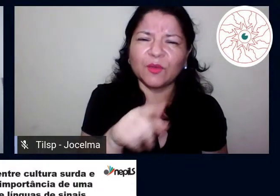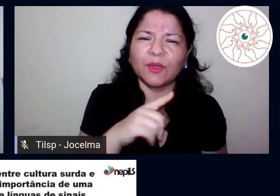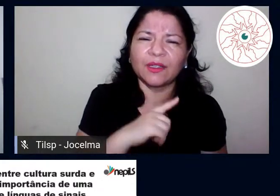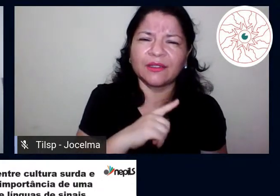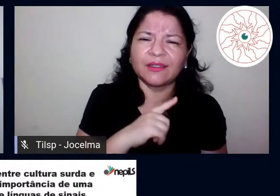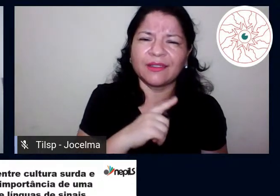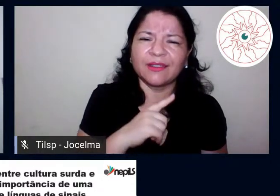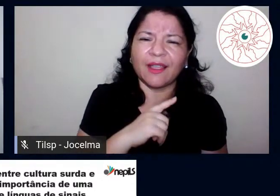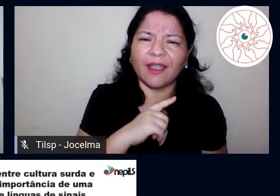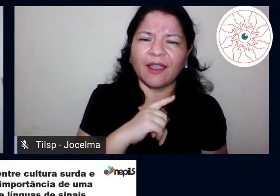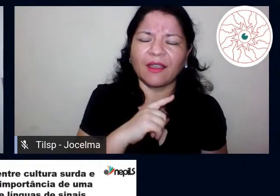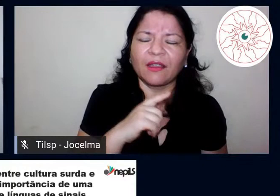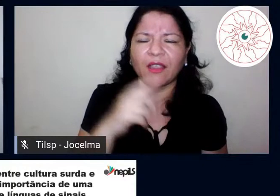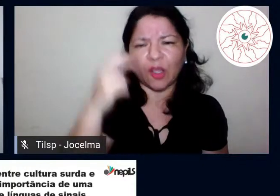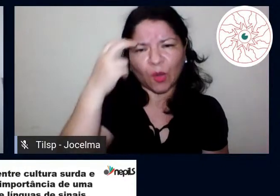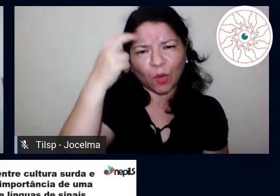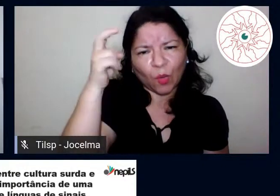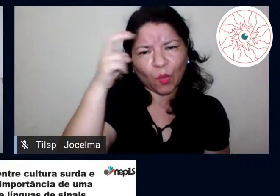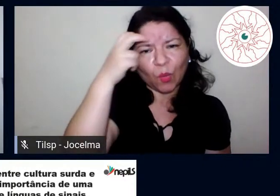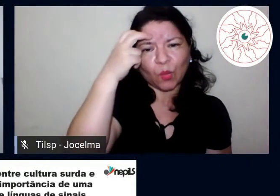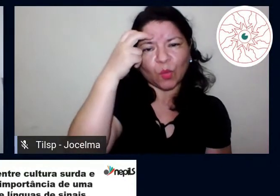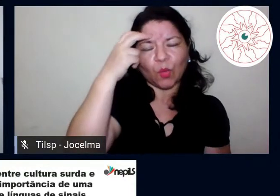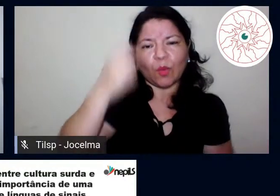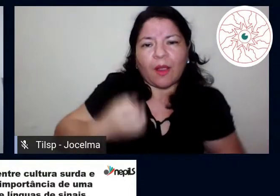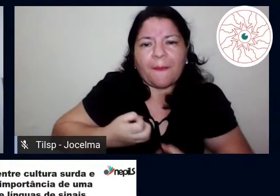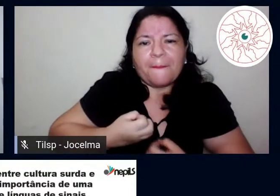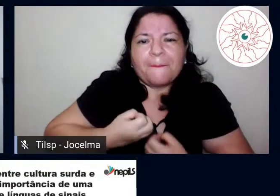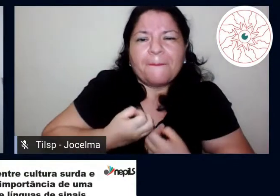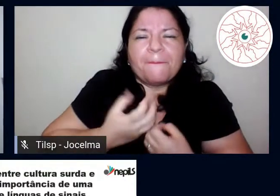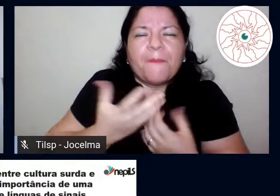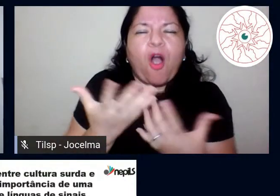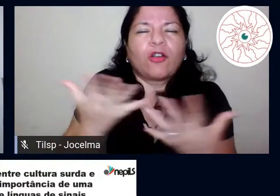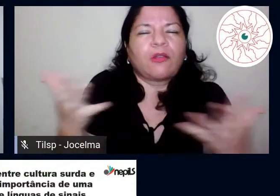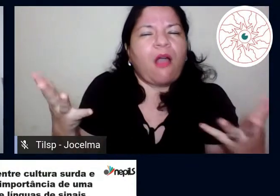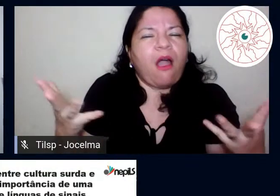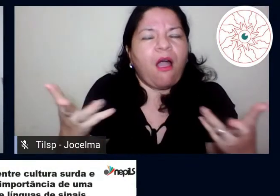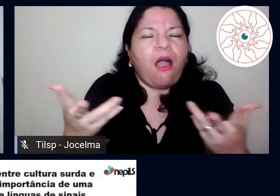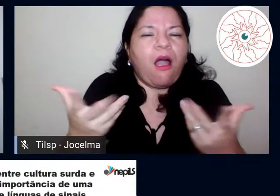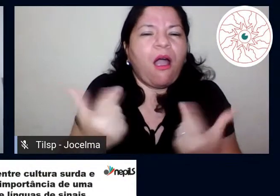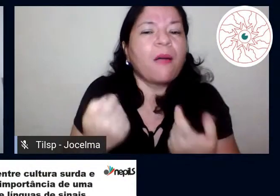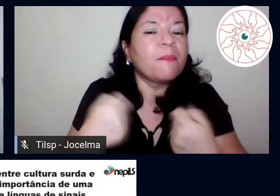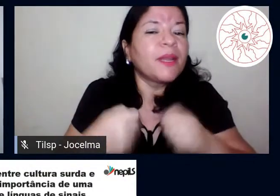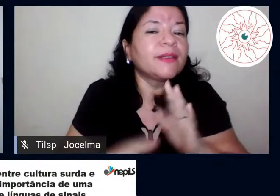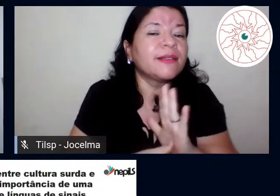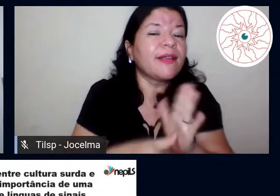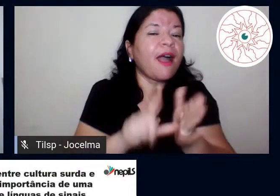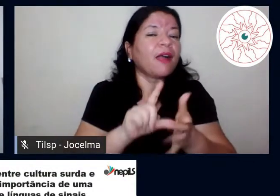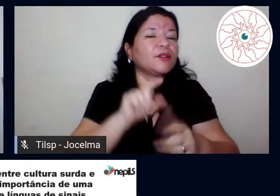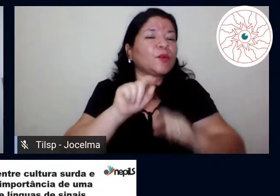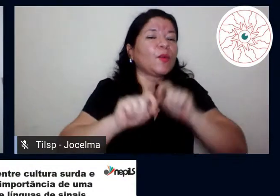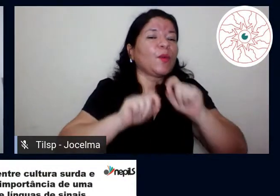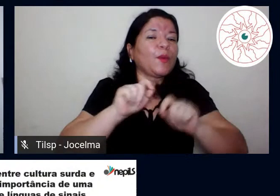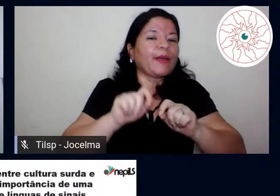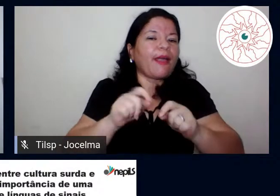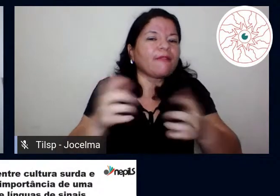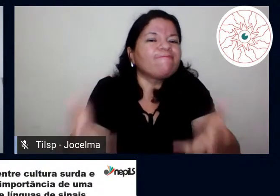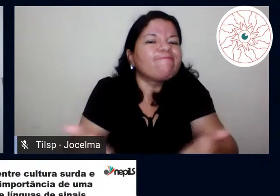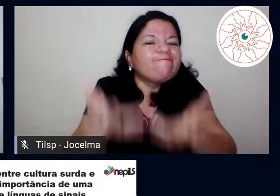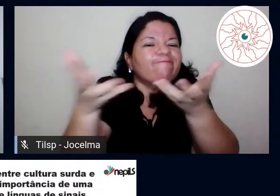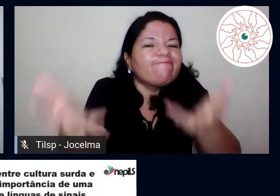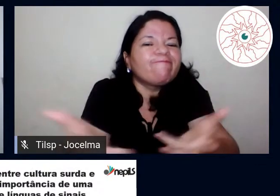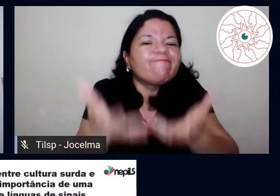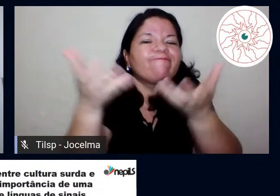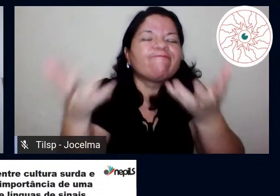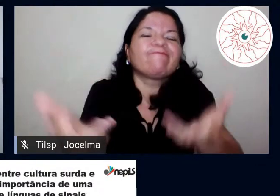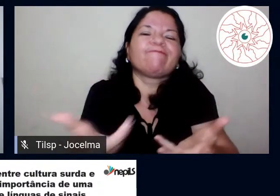que a cultura surda se manifeste plenamente, é necessário que se promova a realização da